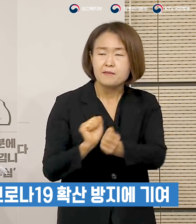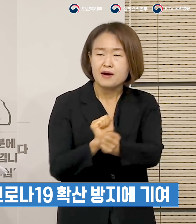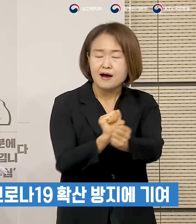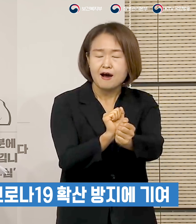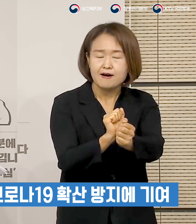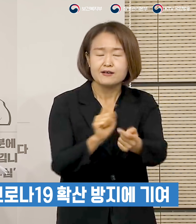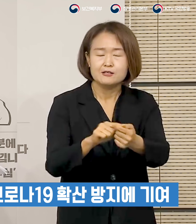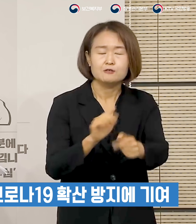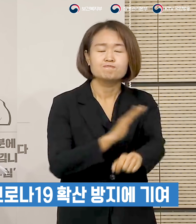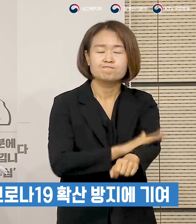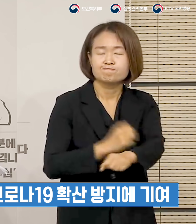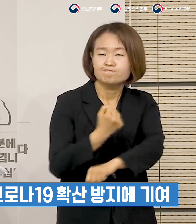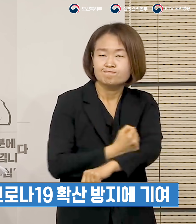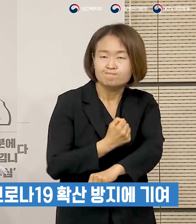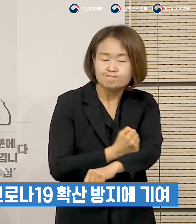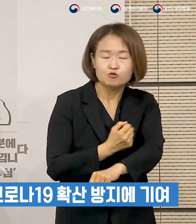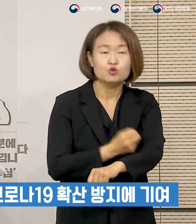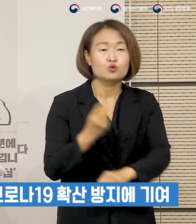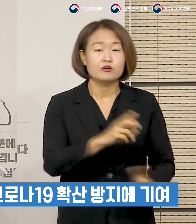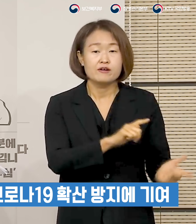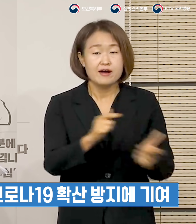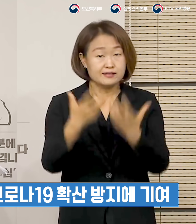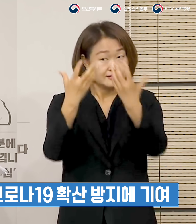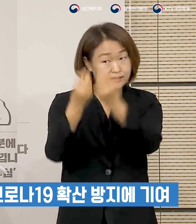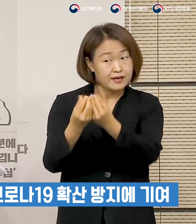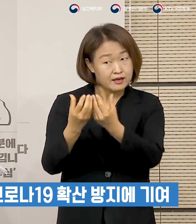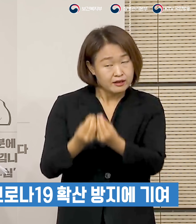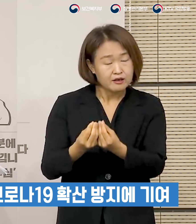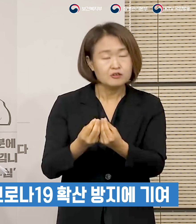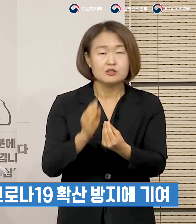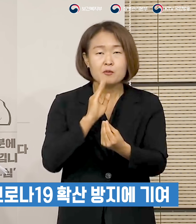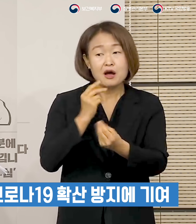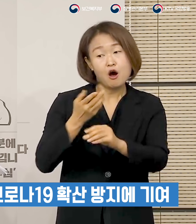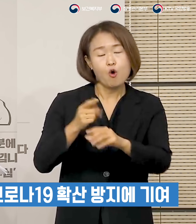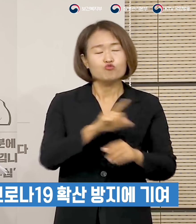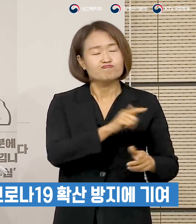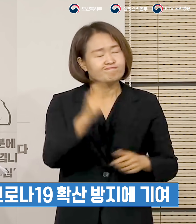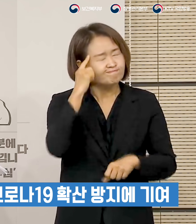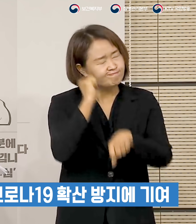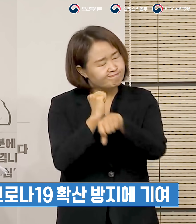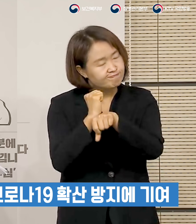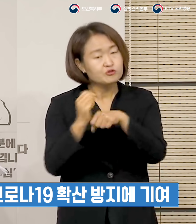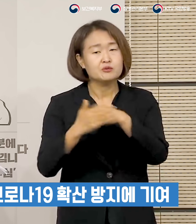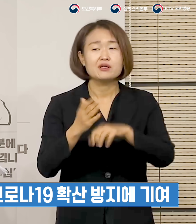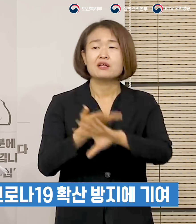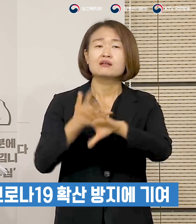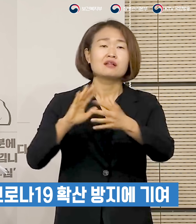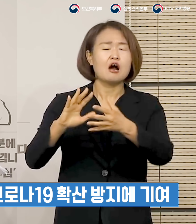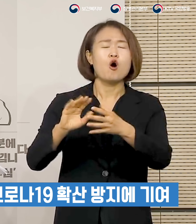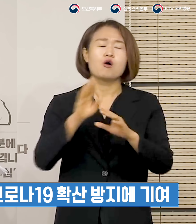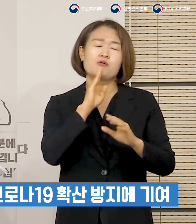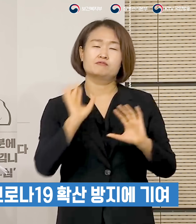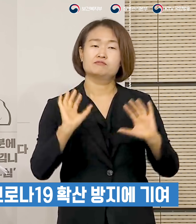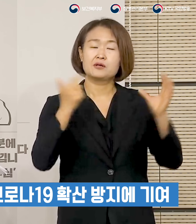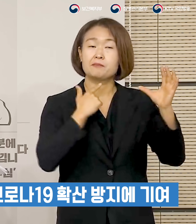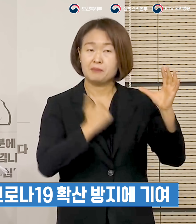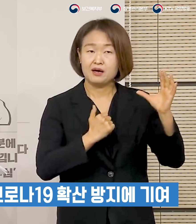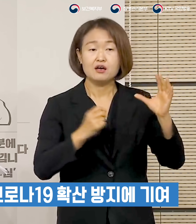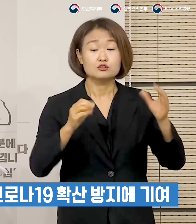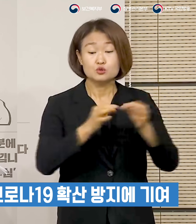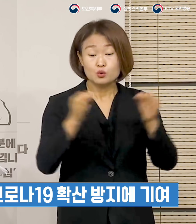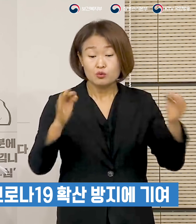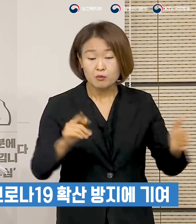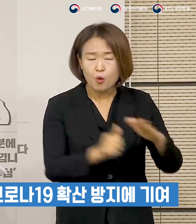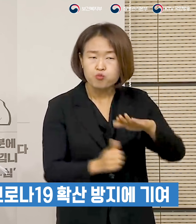기여하고 창의력을 발휘한 다양한 모델 개발로 외신의 칭찬을 받는 등 그간 선별진료소 운영은